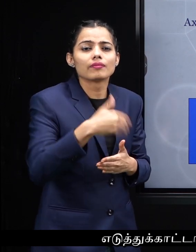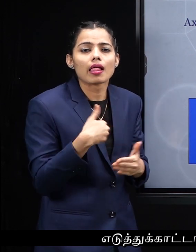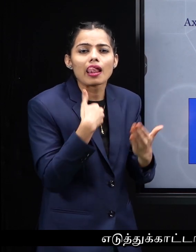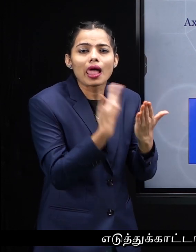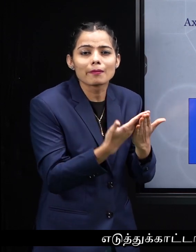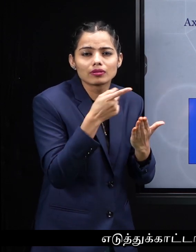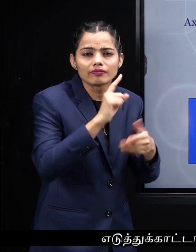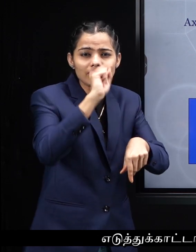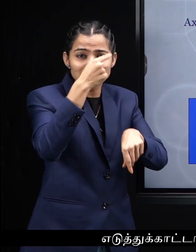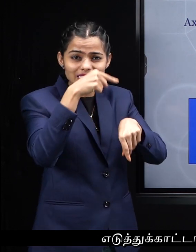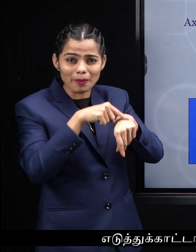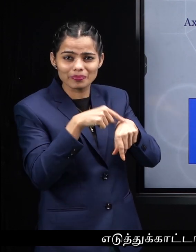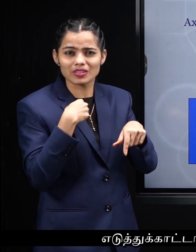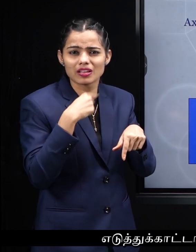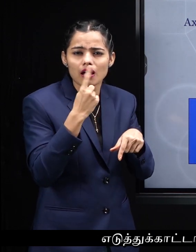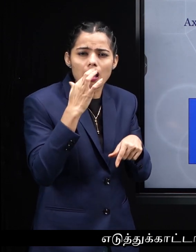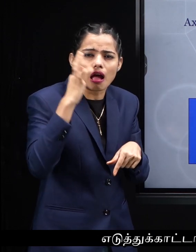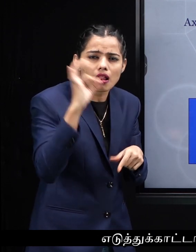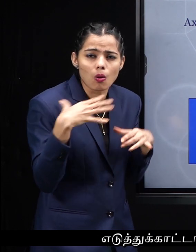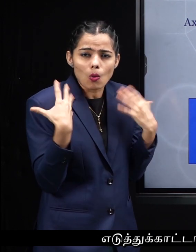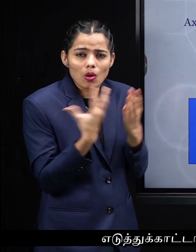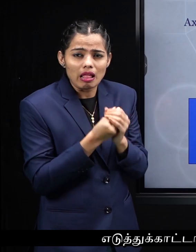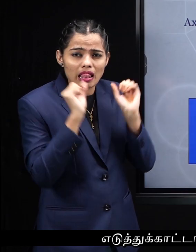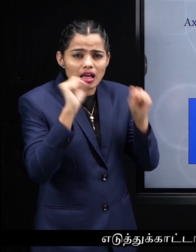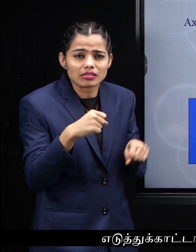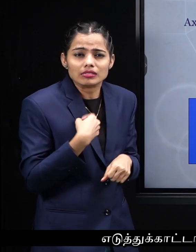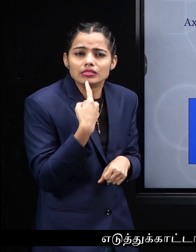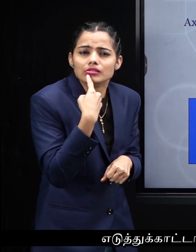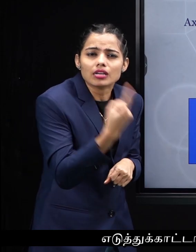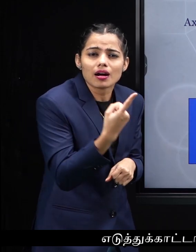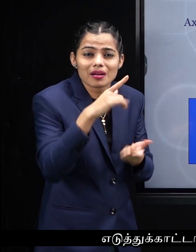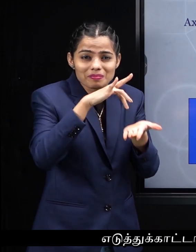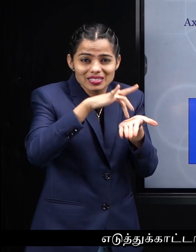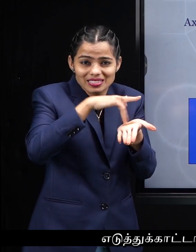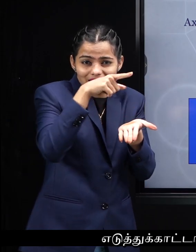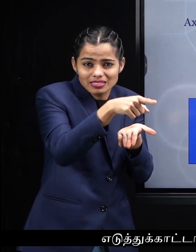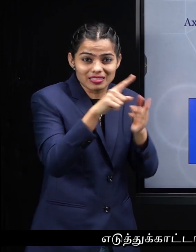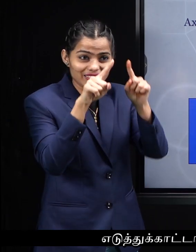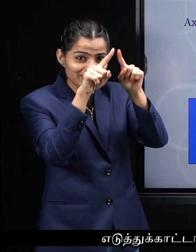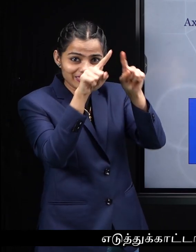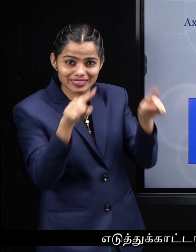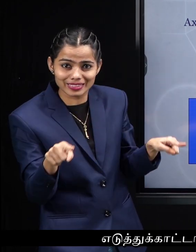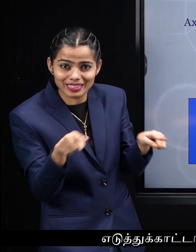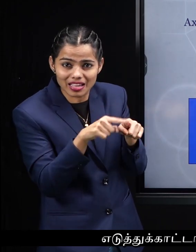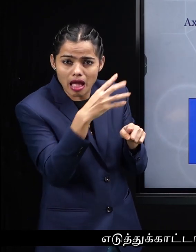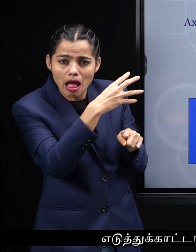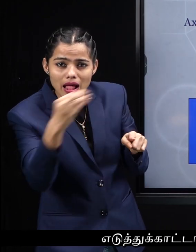P ஈடு Q மற்றும் Q ஈடு R என்றால் உணர்த்துகிறது P ஈடு R என்று